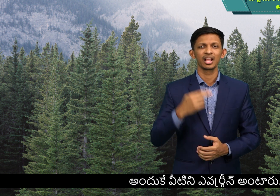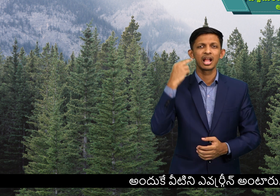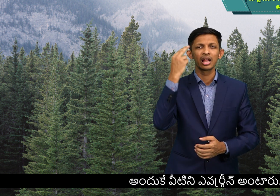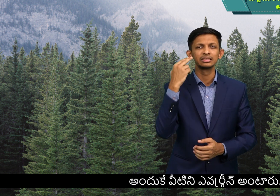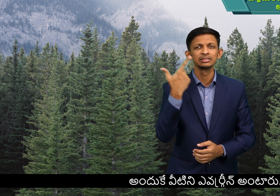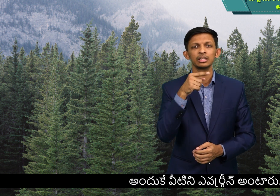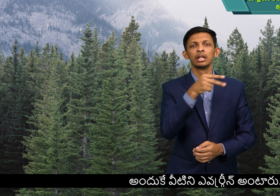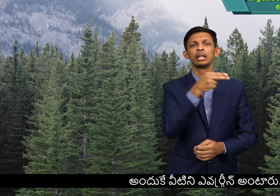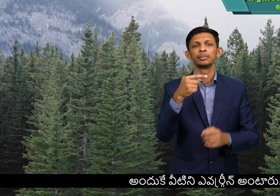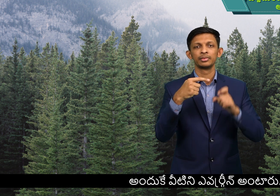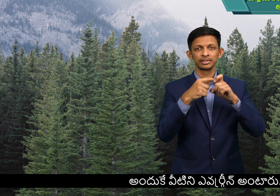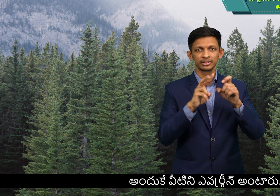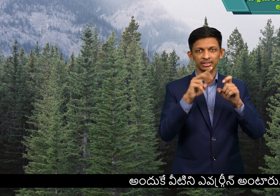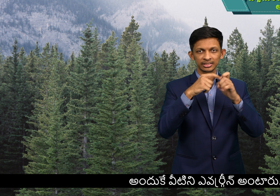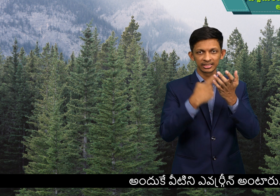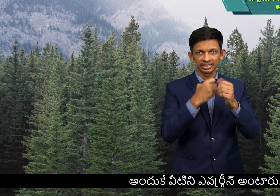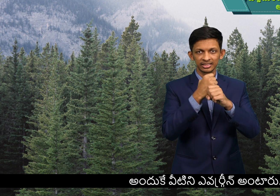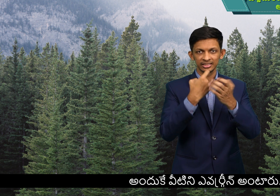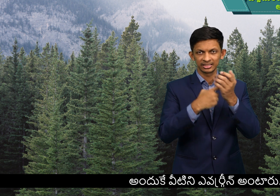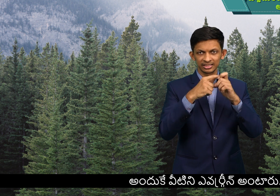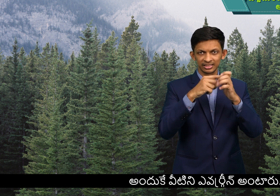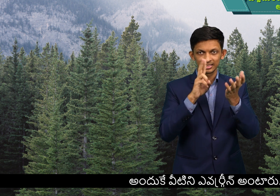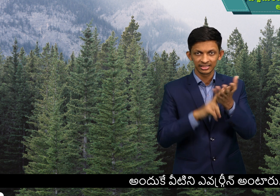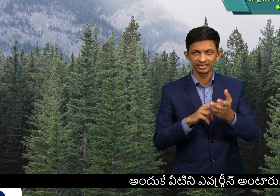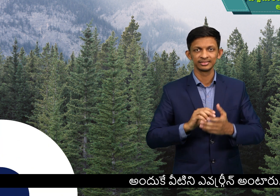అందుకే వీటిని ఎవర్ గ్రీన్ అంటారు.